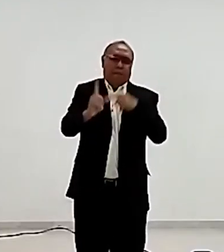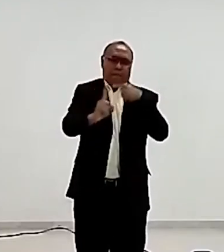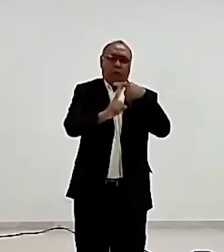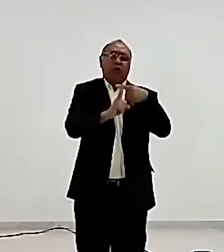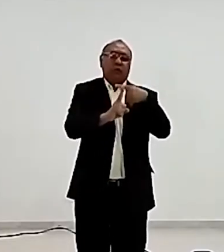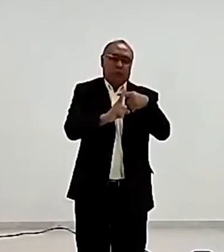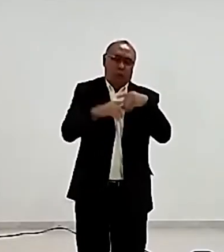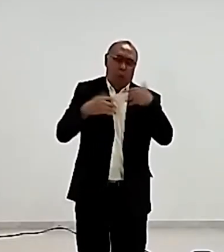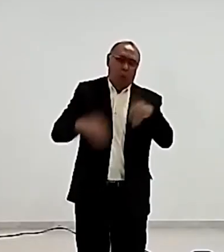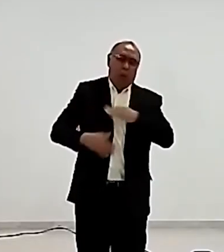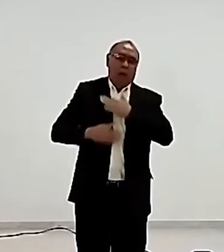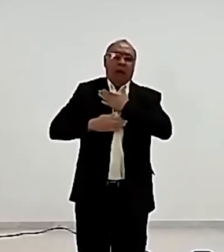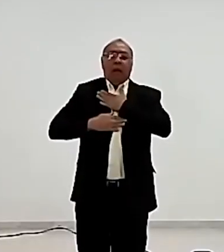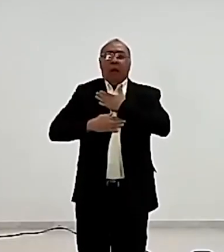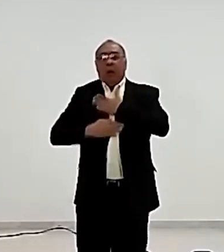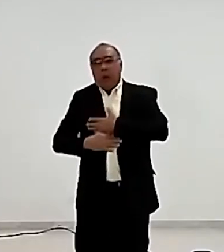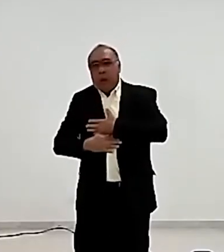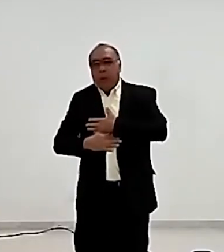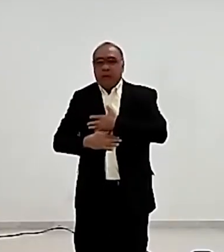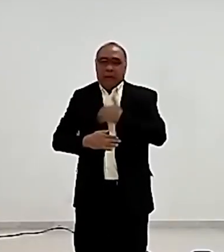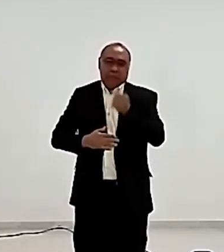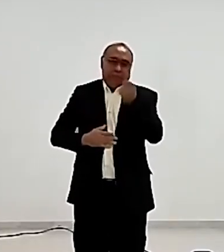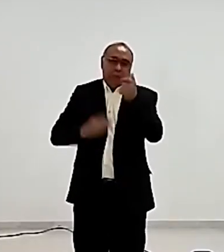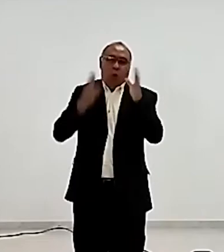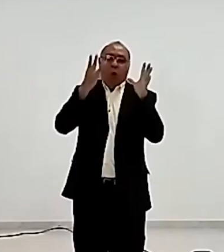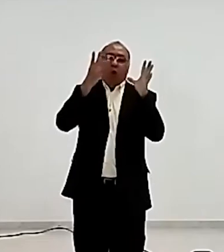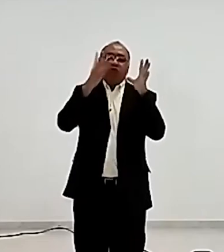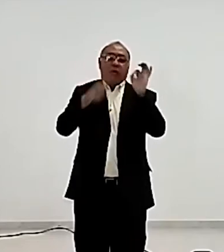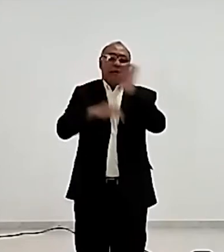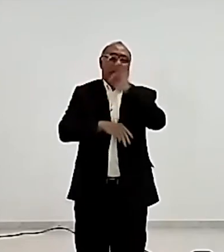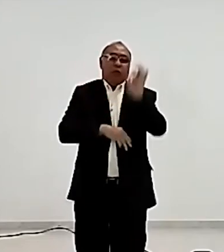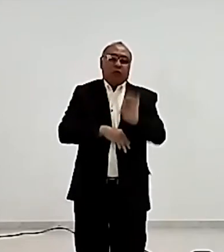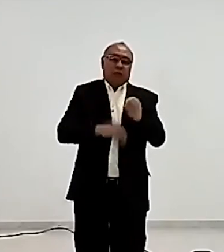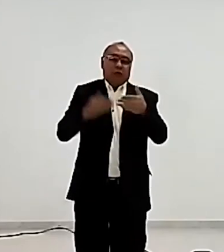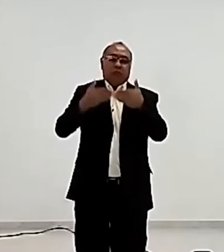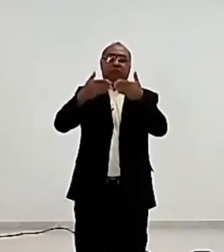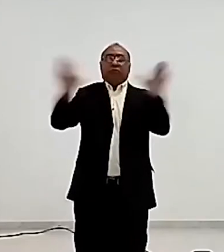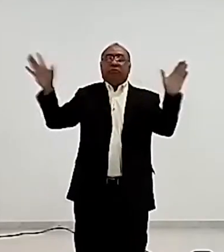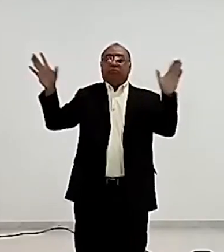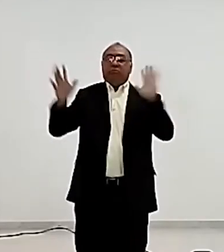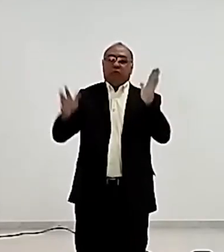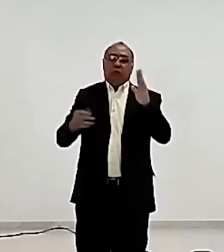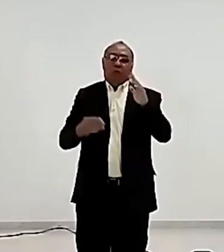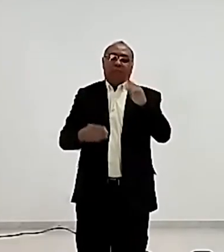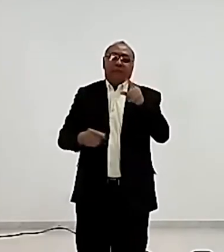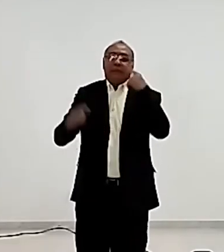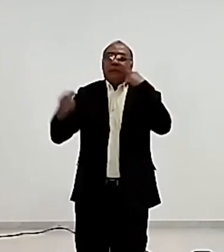no tendría esa razón claramente la resolución